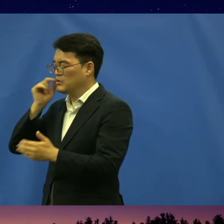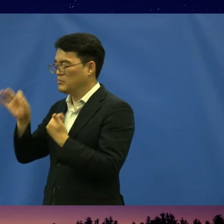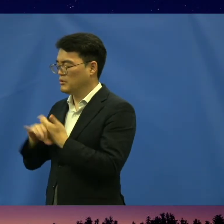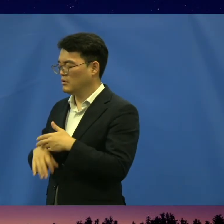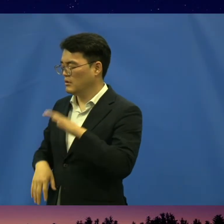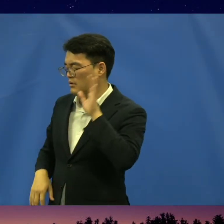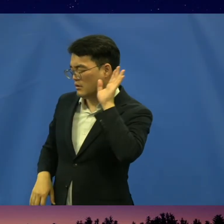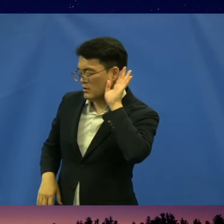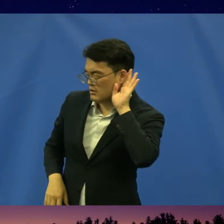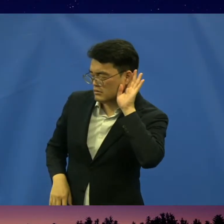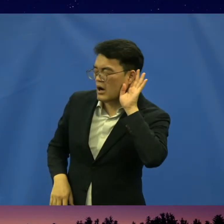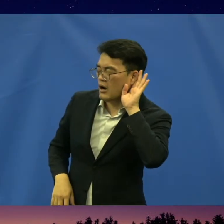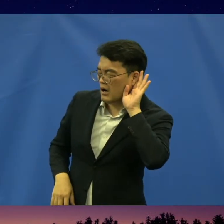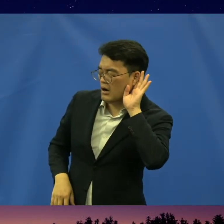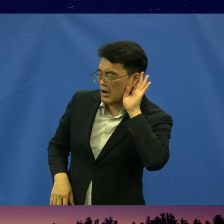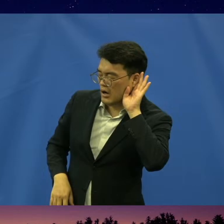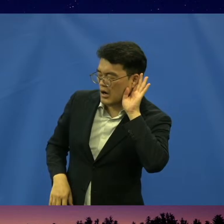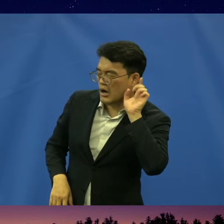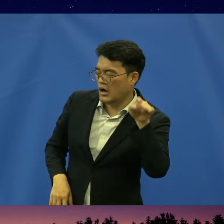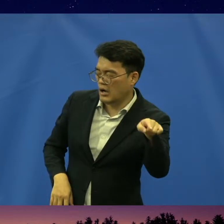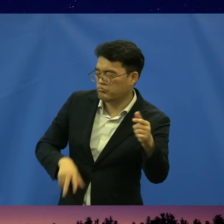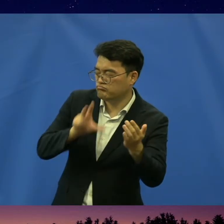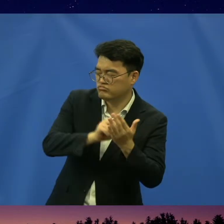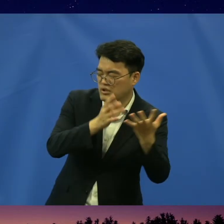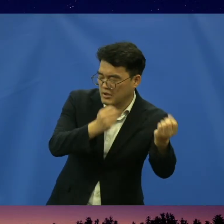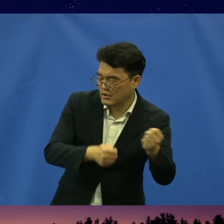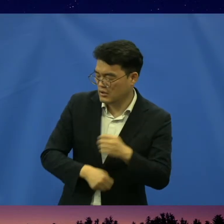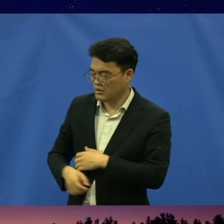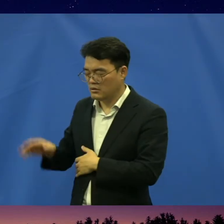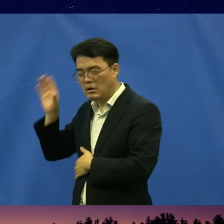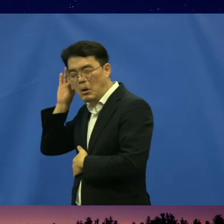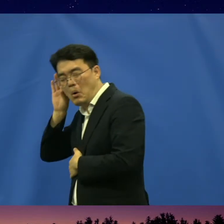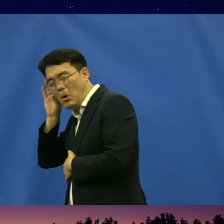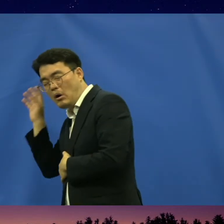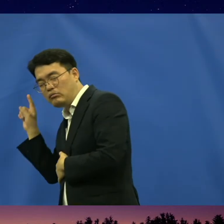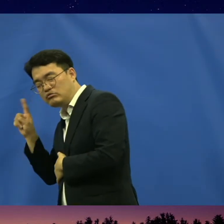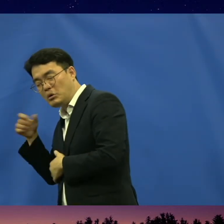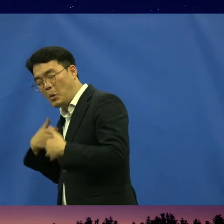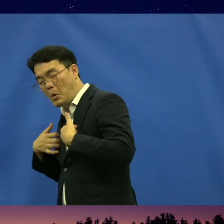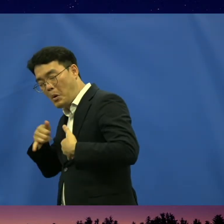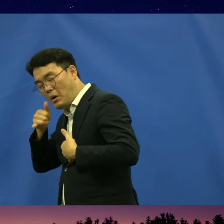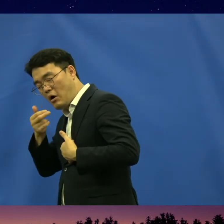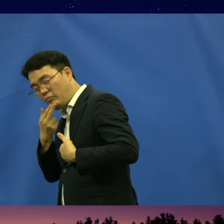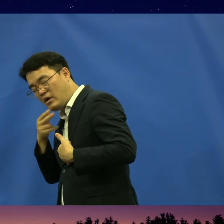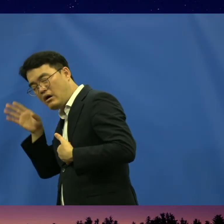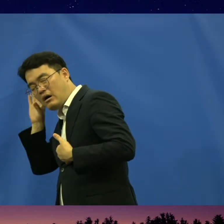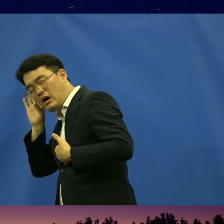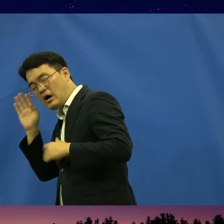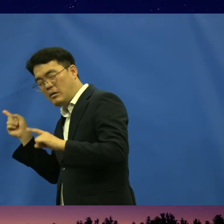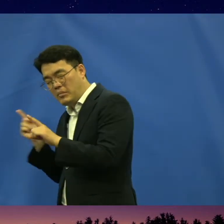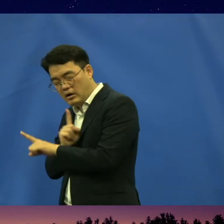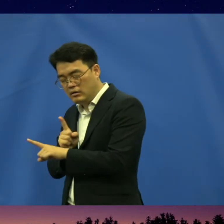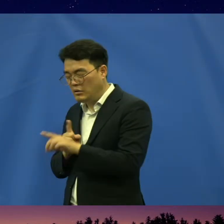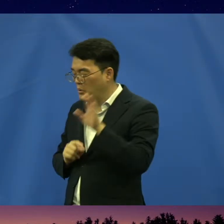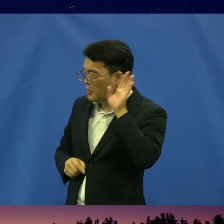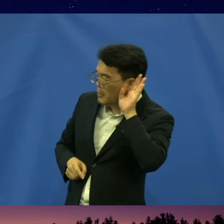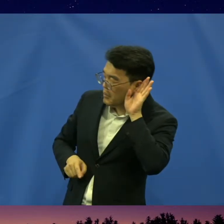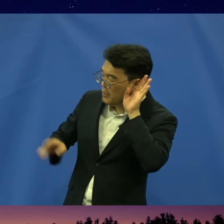문제가 많네, 이분은 또 오늘은 또 무슨 기도 제목을 또 바꿨네, 뭐 다 듣고